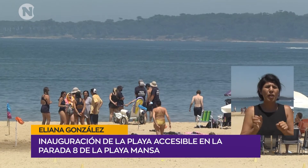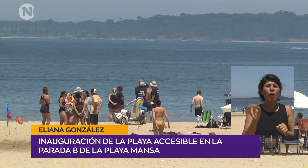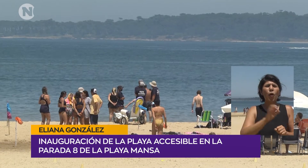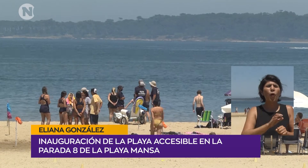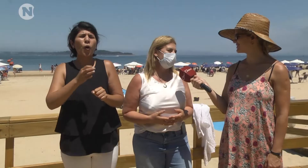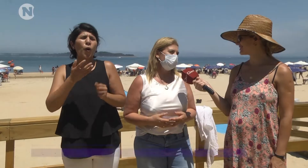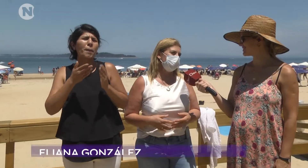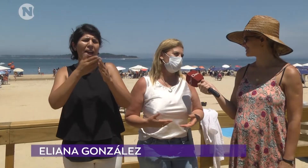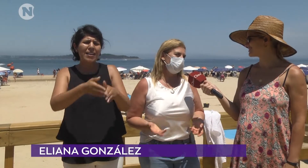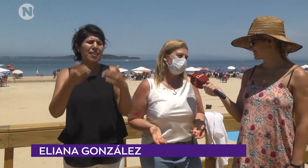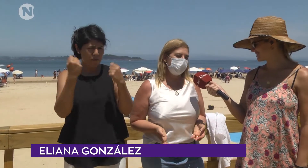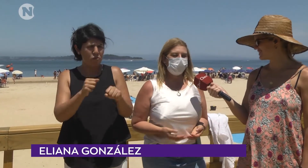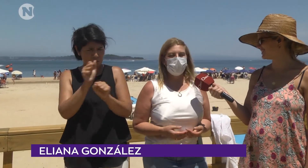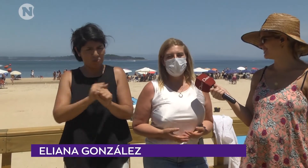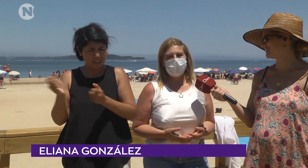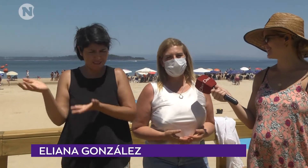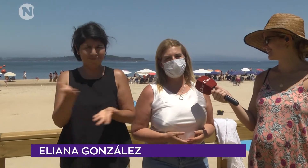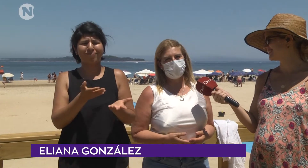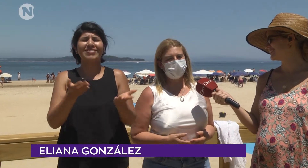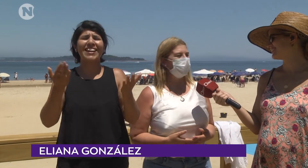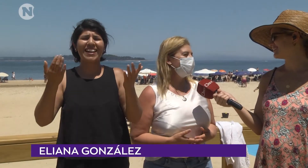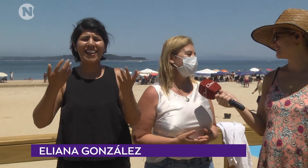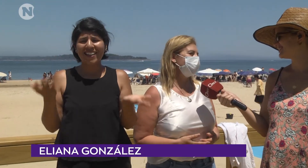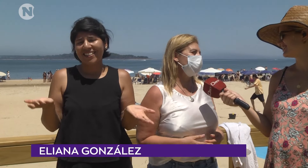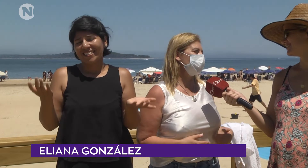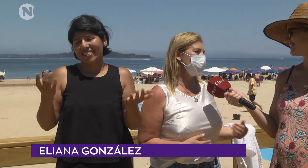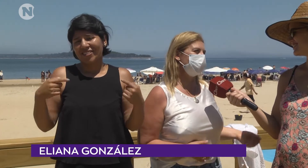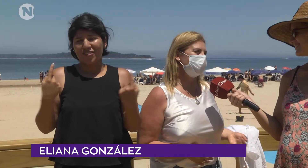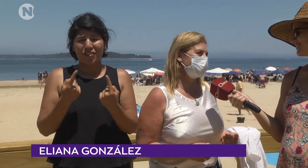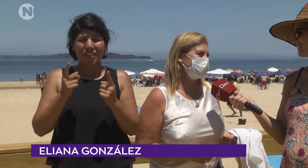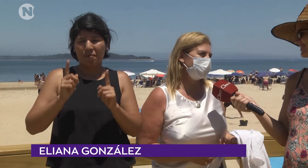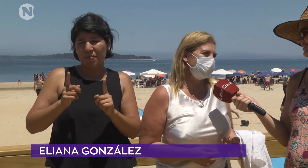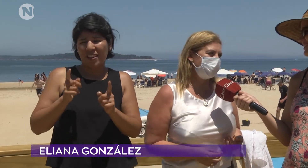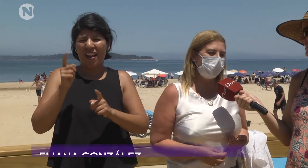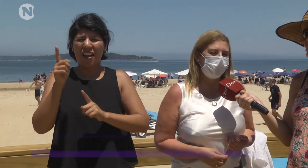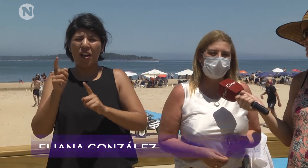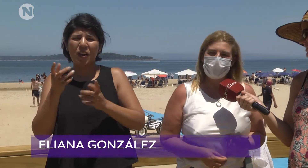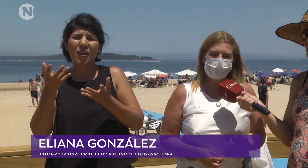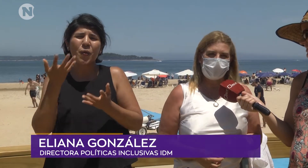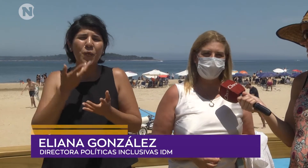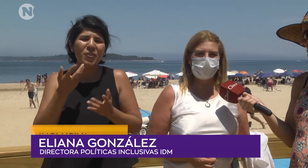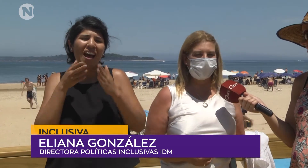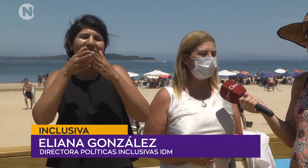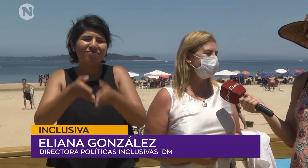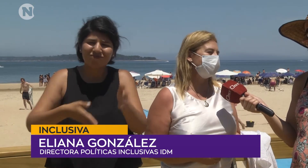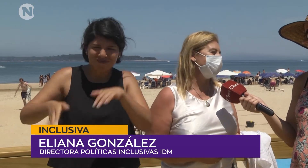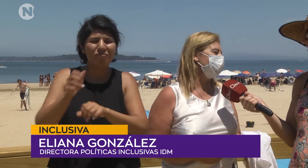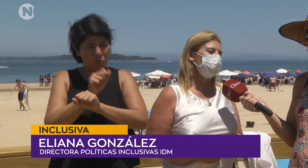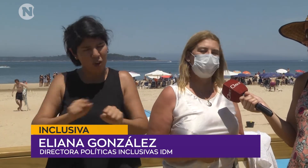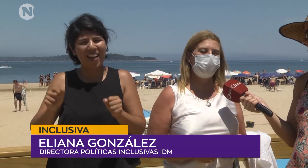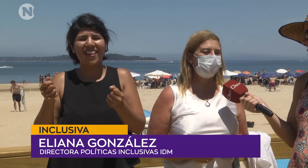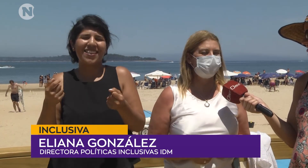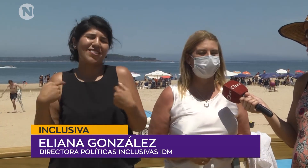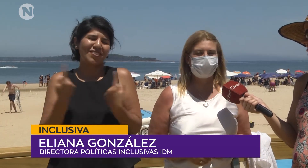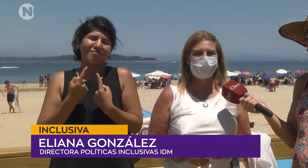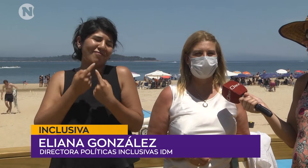deportiva también puede hacerlo. Así que bueno, y por supuesto el que quiere estar en el agua también, así que